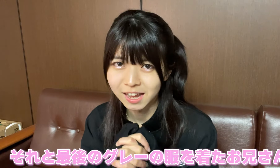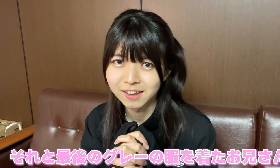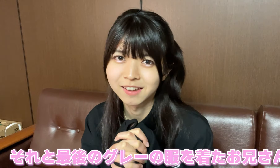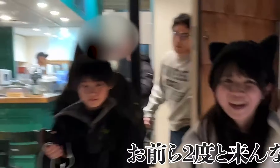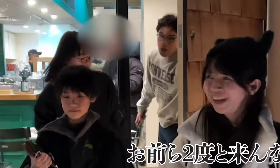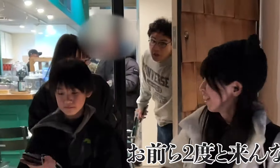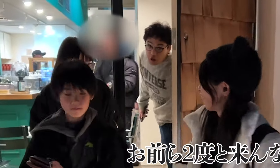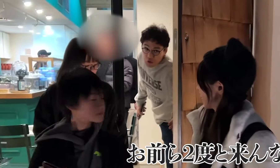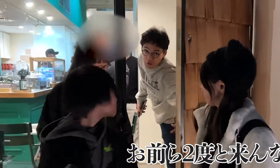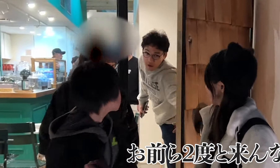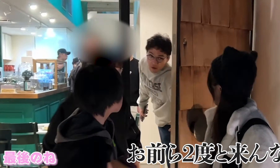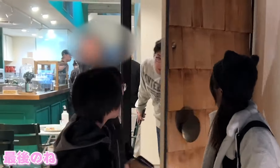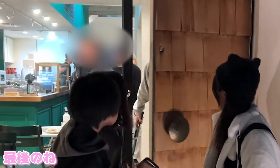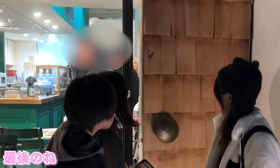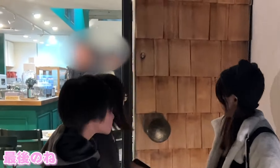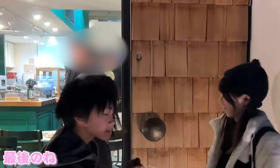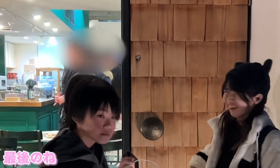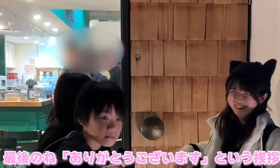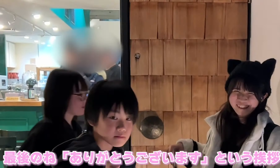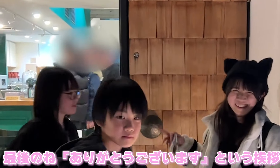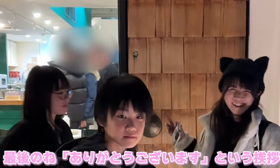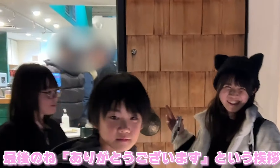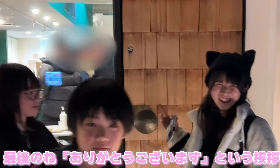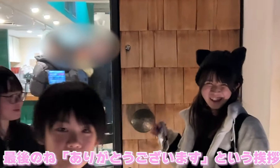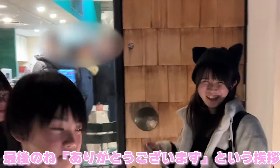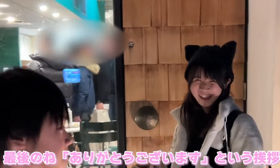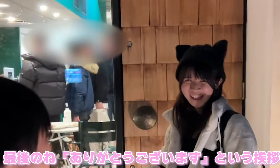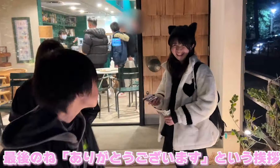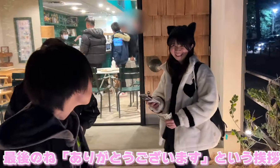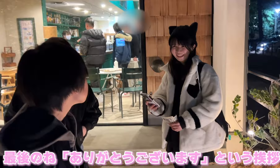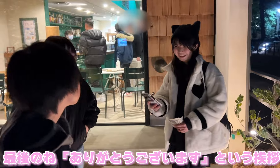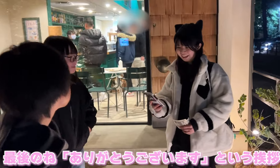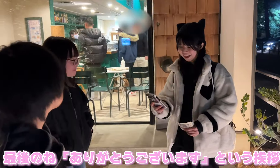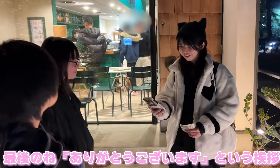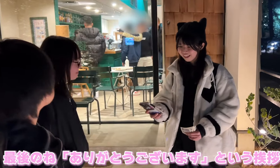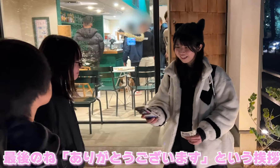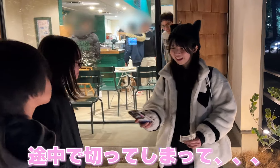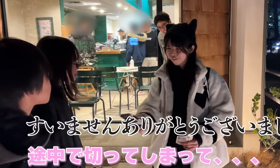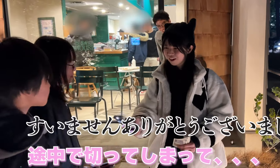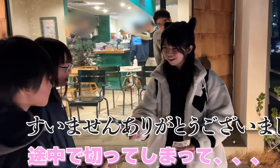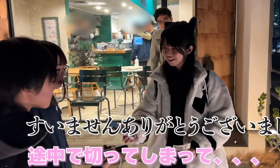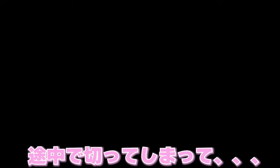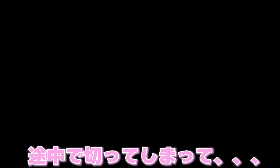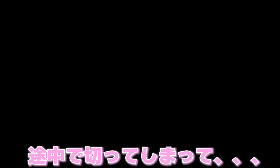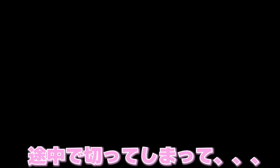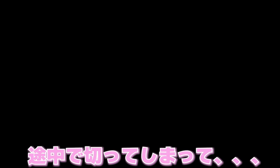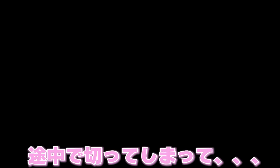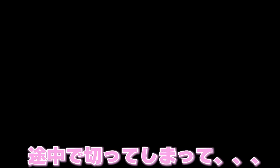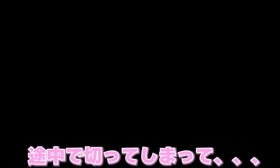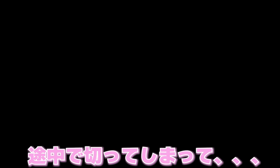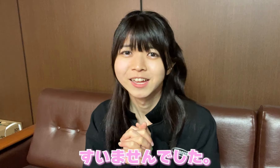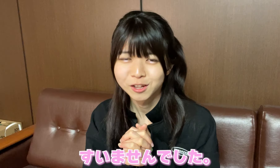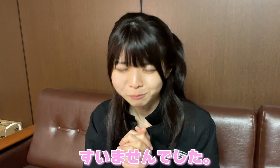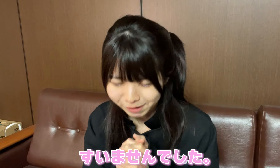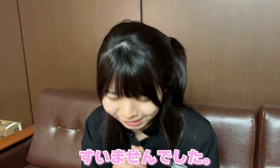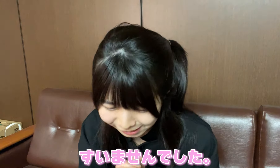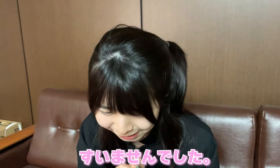ん、最後のね、ありがとうございますっていう挨拶を途中でカットしてしまってすいませんでした